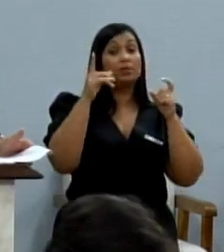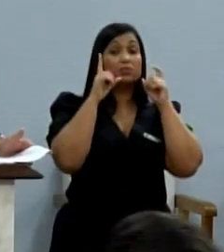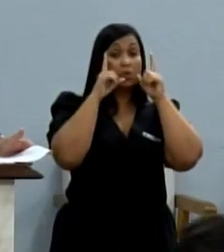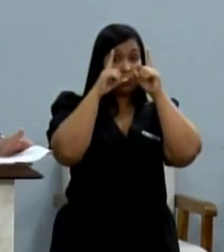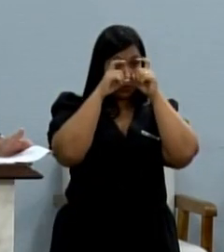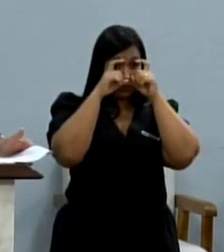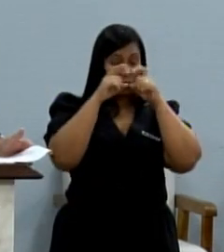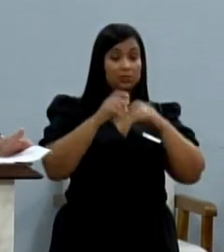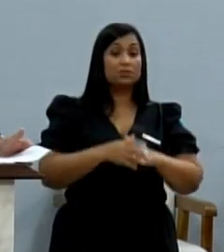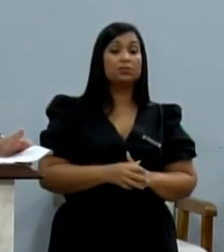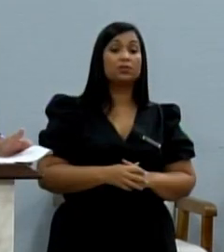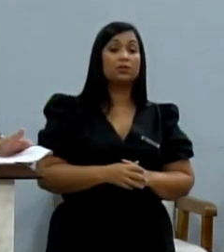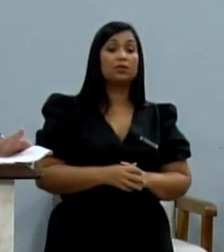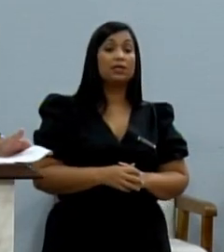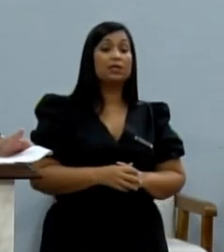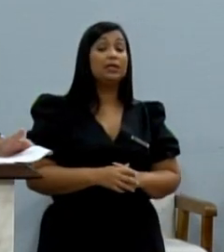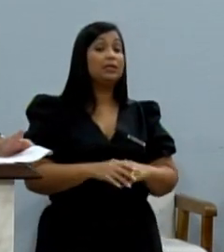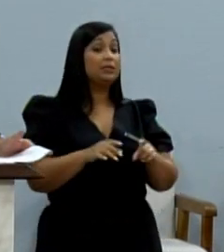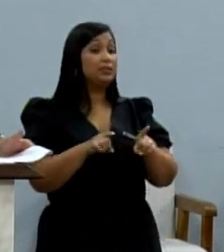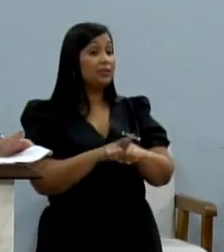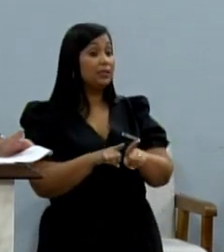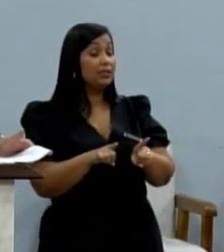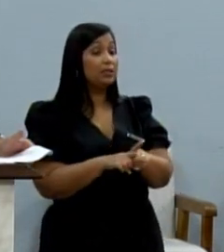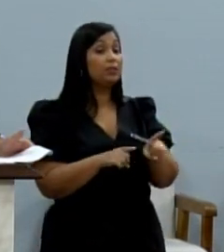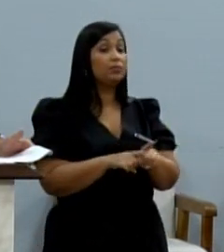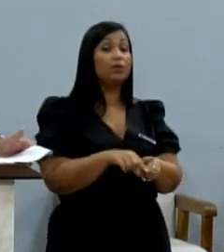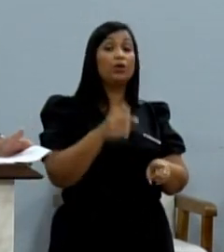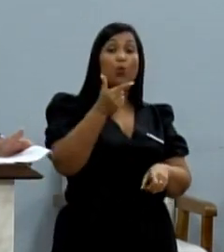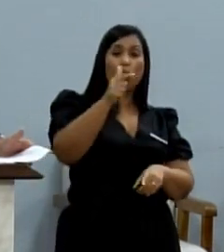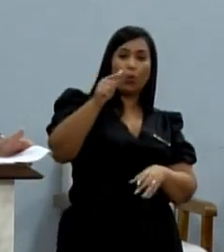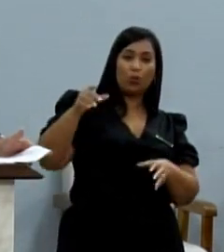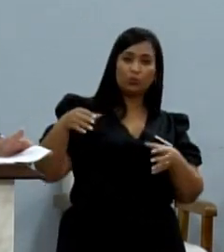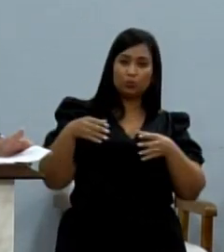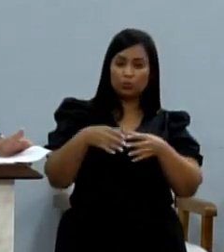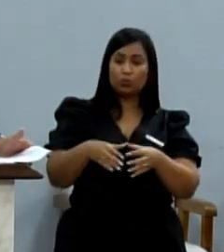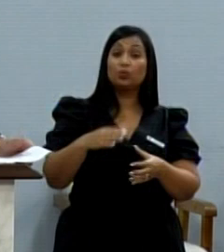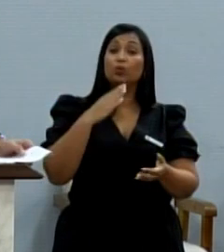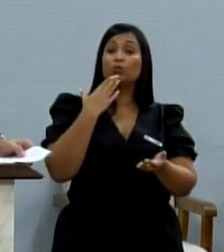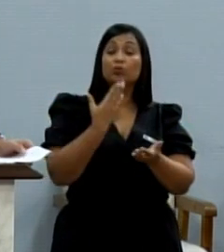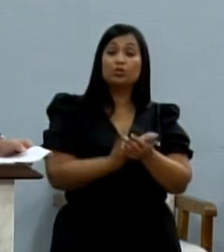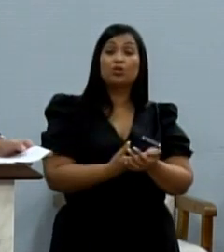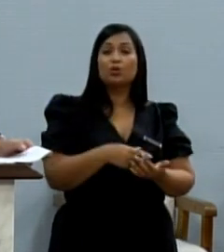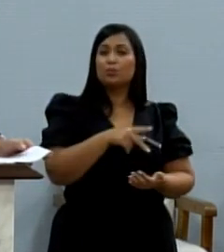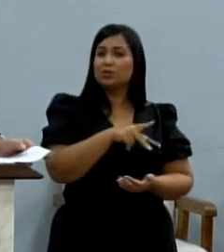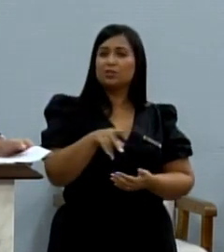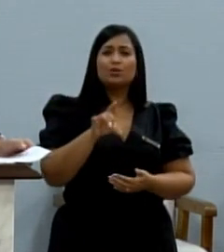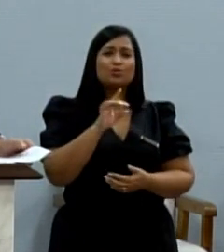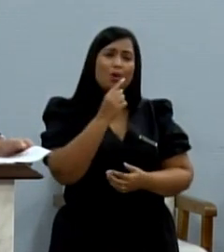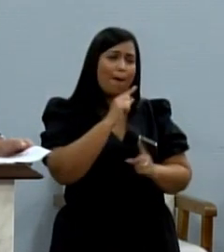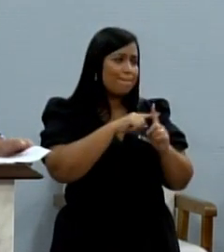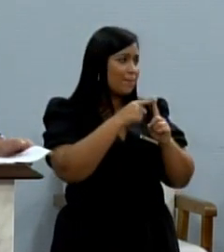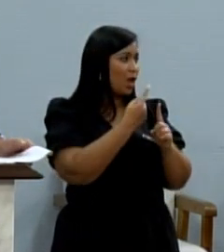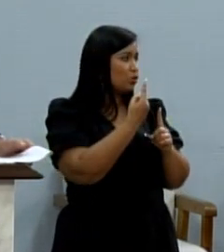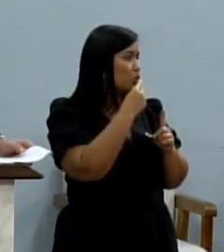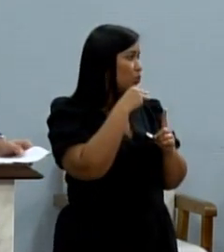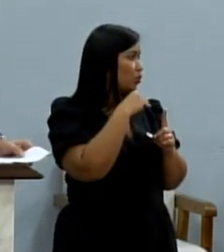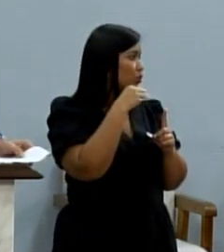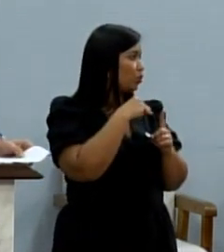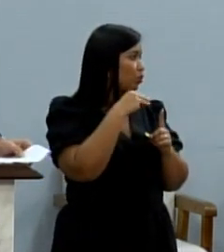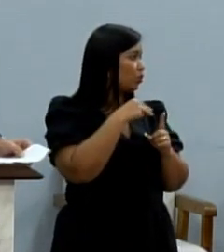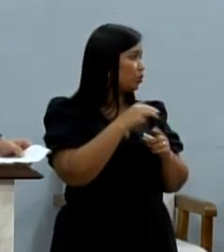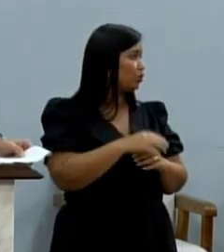haltenis e também aí os demais da equipe Eu pediria para o presidente só mais um minuto Presidente